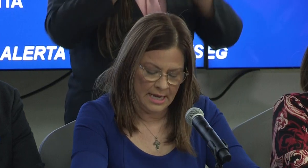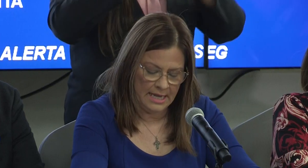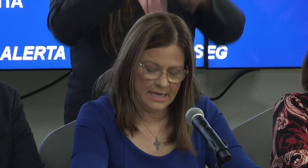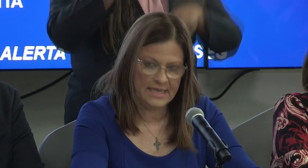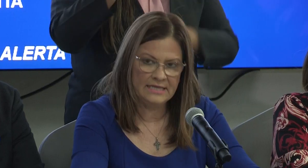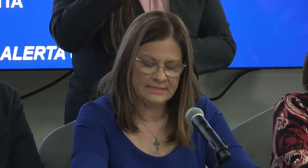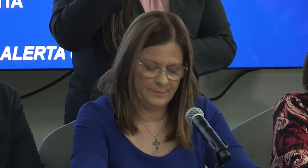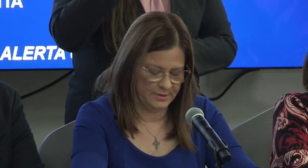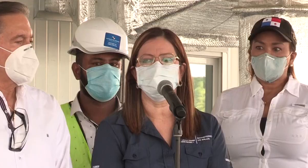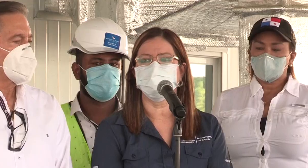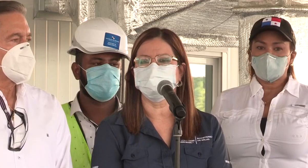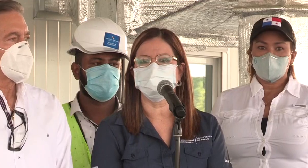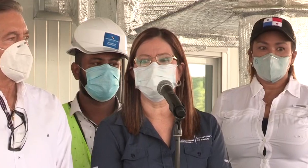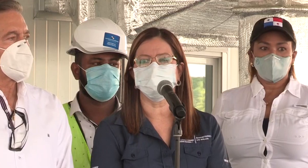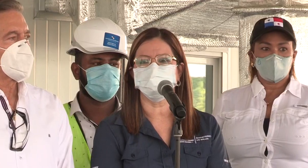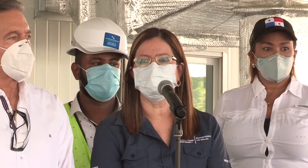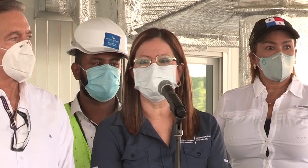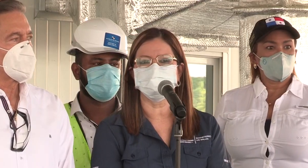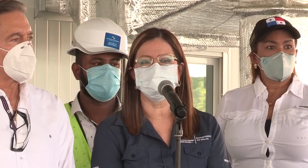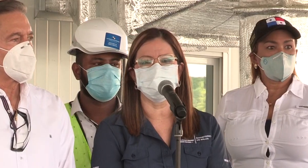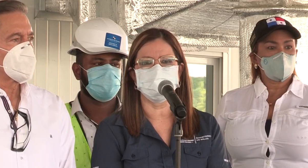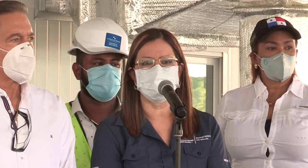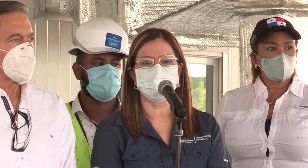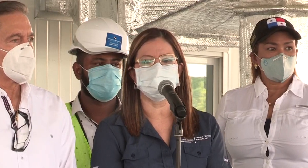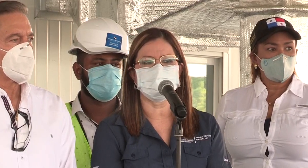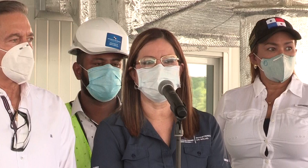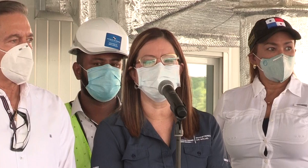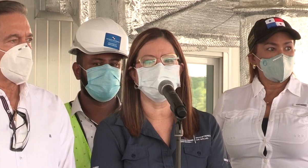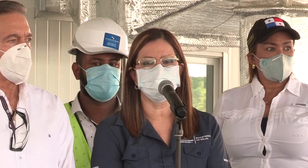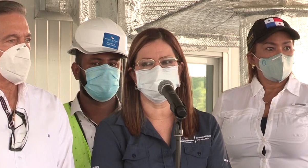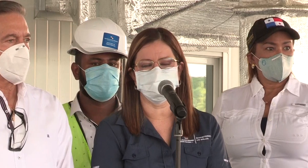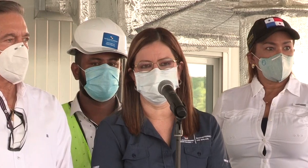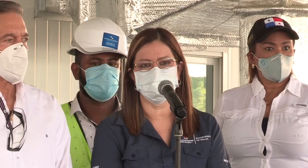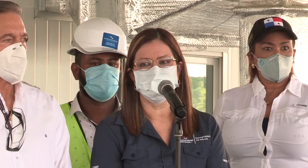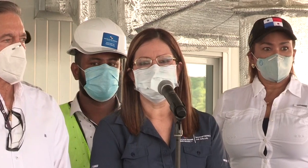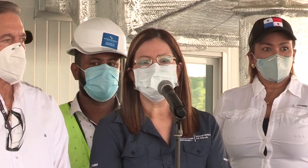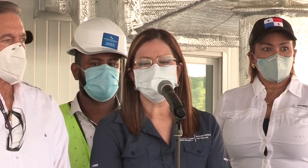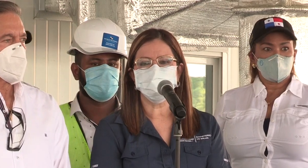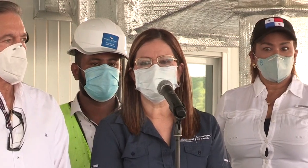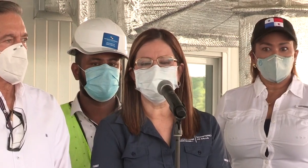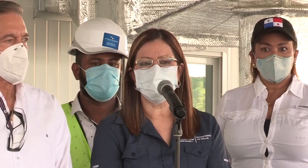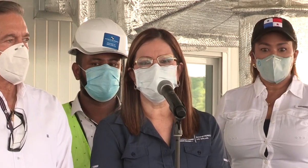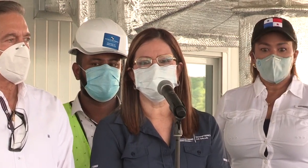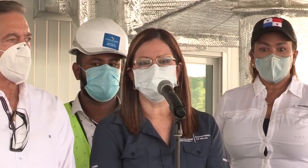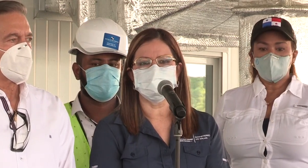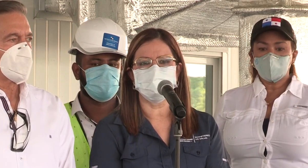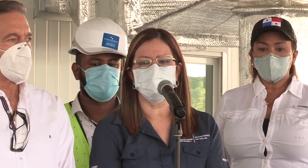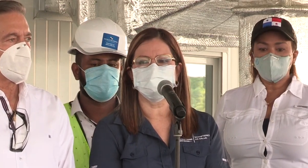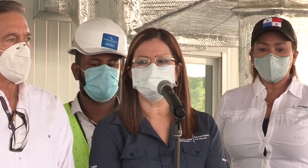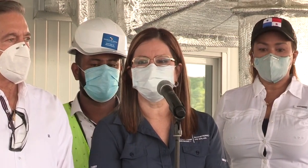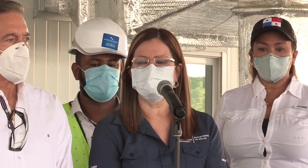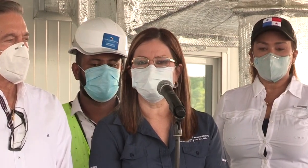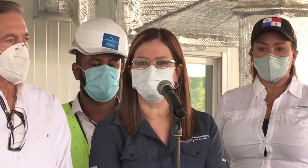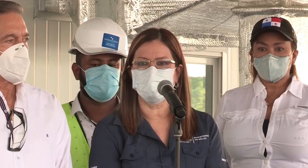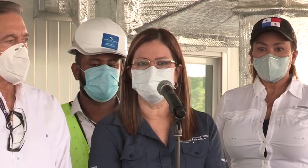de equipos médicos tornel ha asumido como ministra de salud tanto una aplicación de una de las cuarentenas con restricciones más duras en el mundo